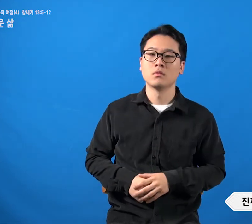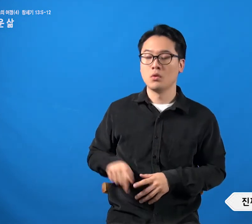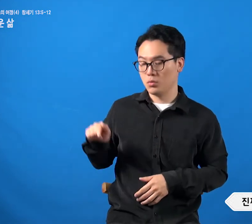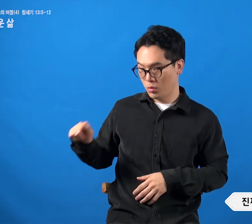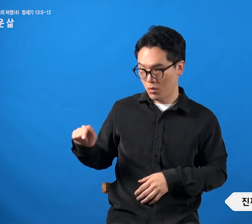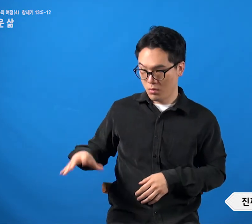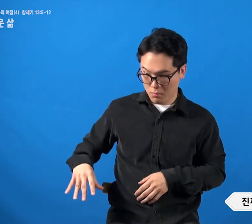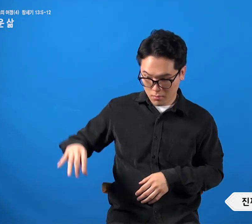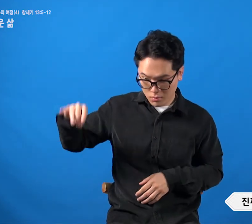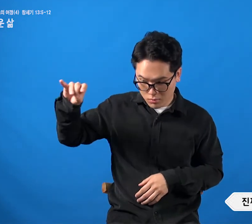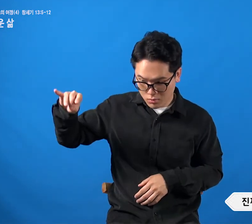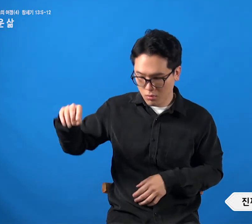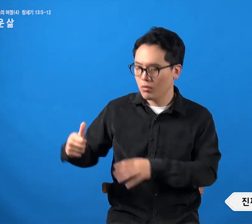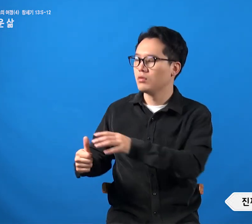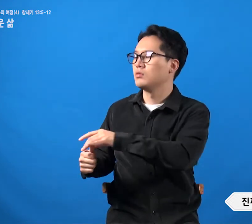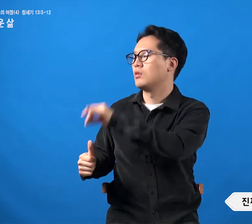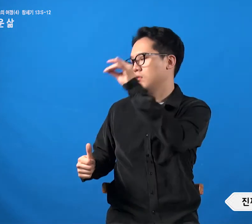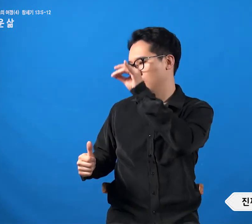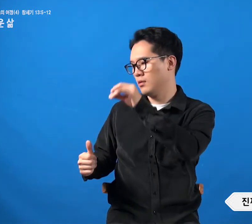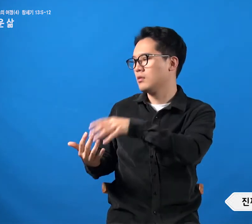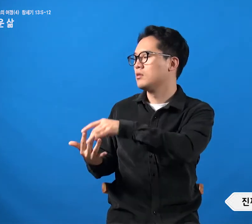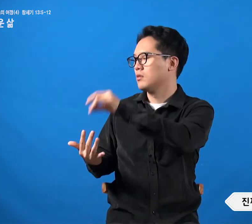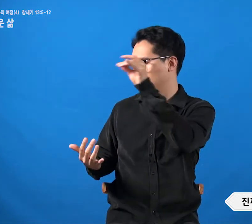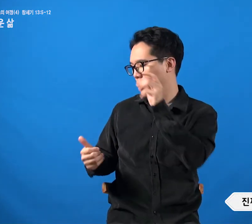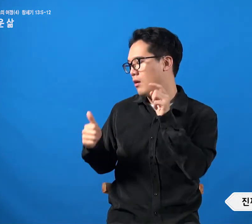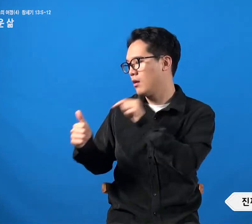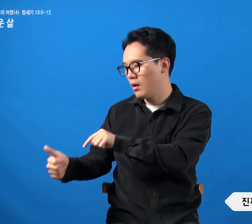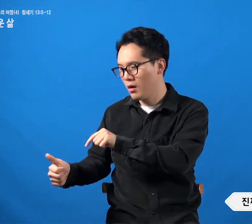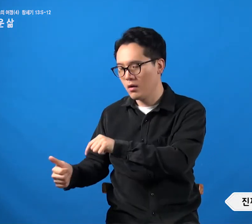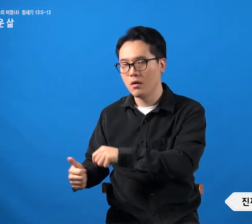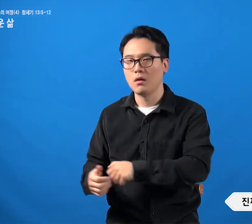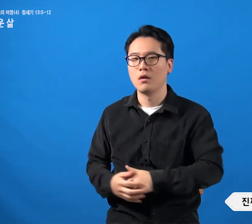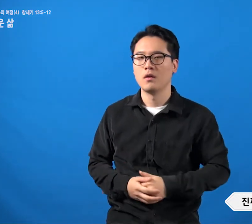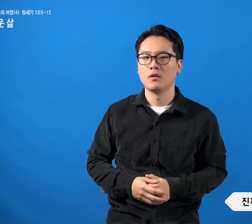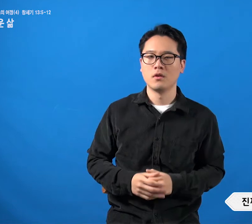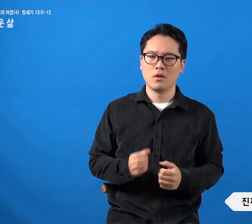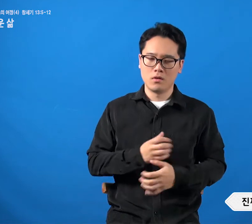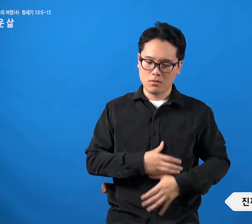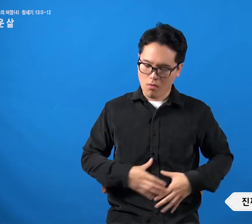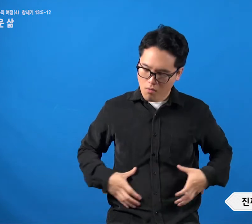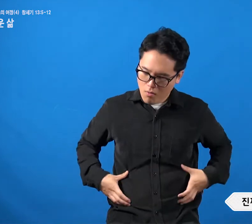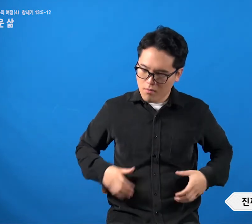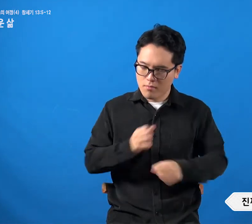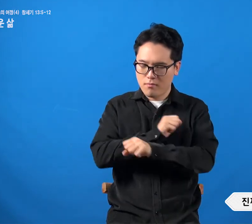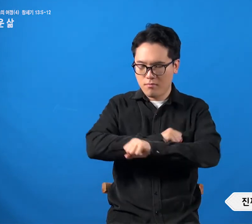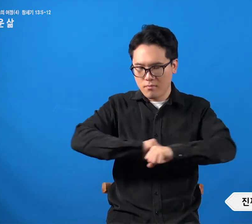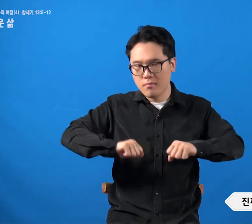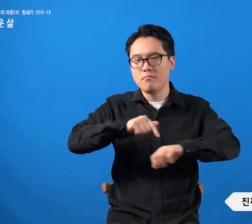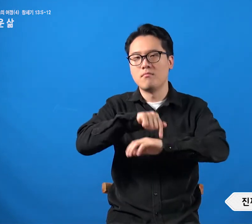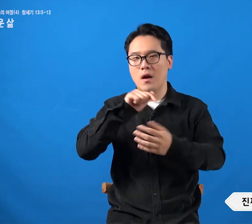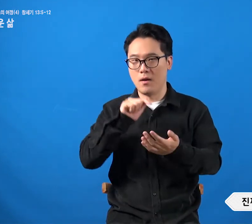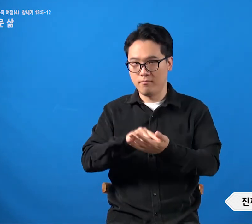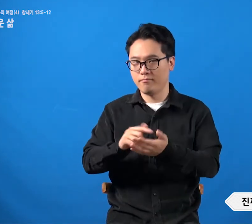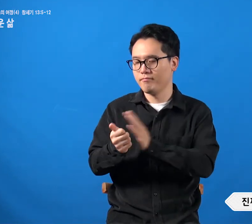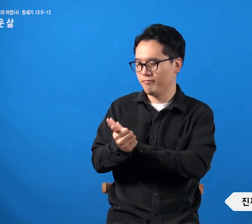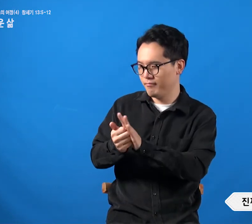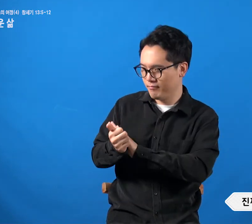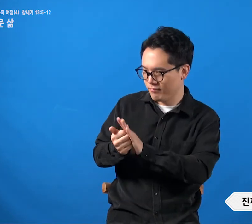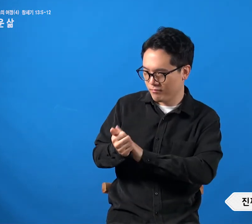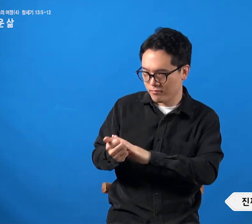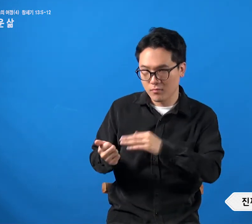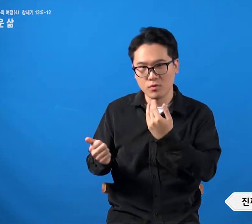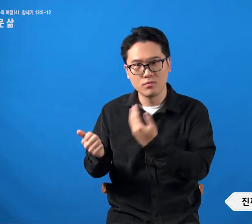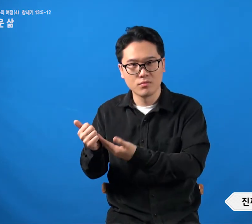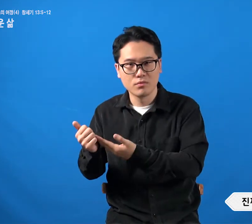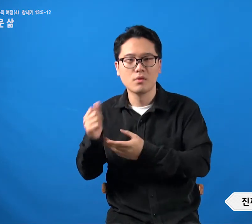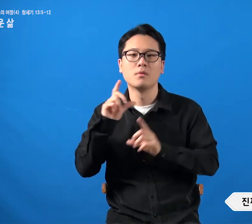내가 먼저 선택하라 라고 넓은 마음의 배려와 너그러움의 모습을